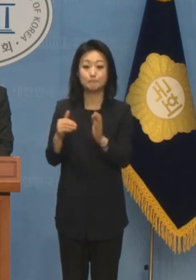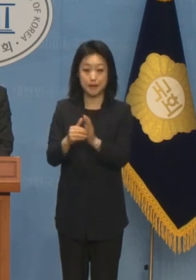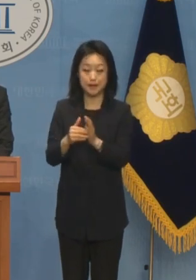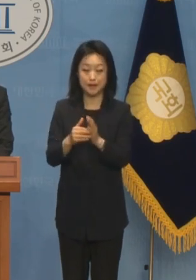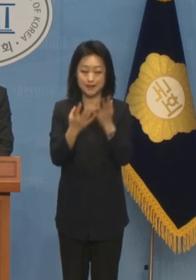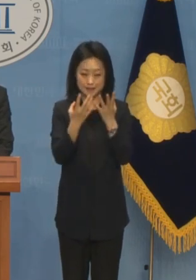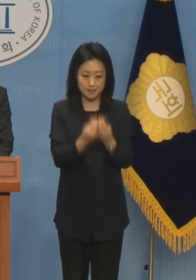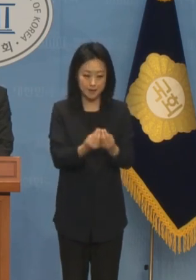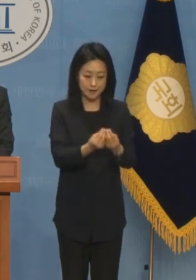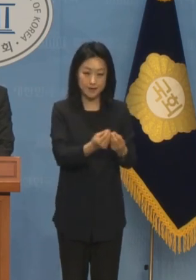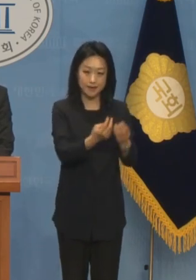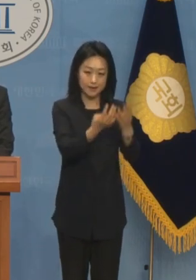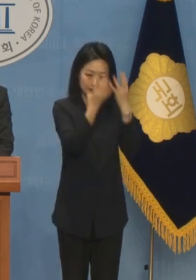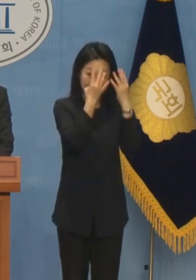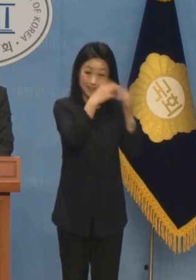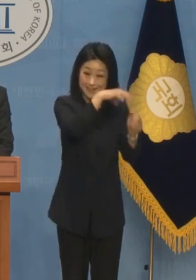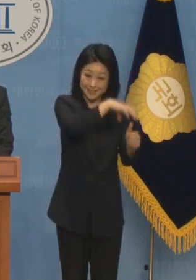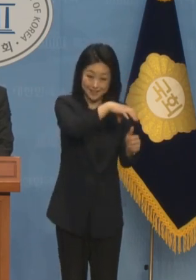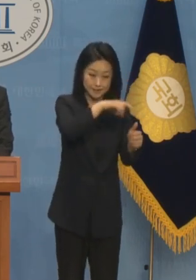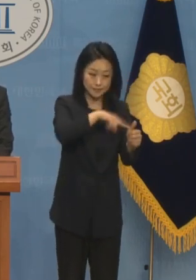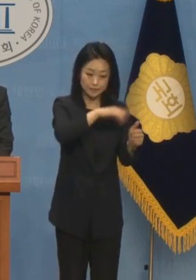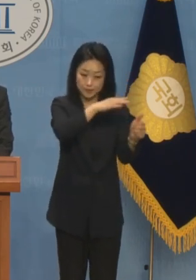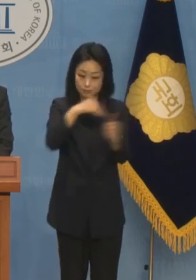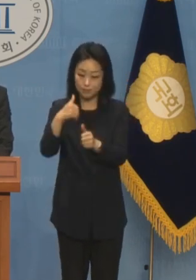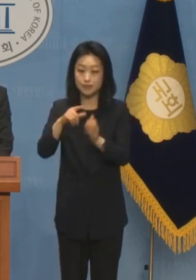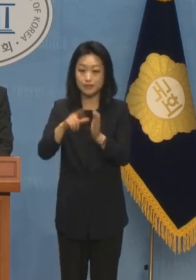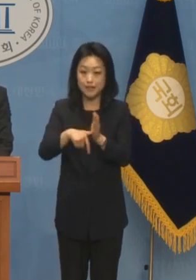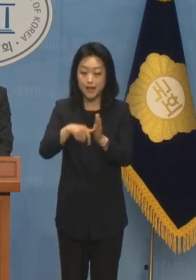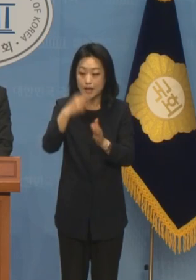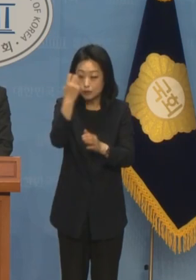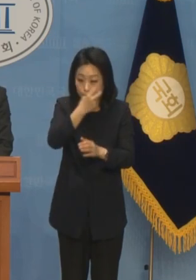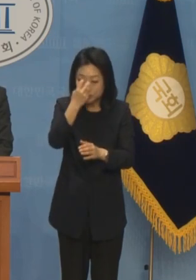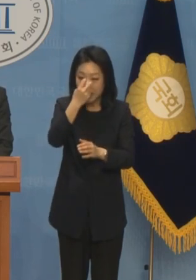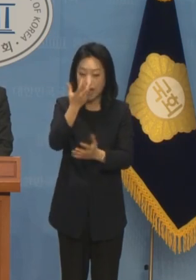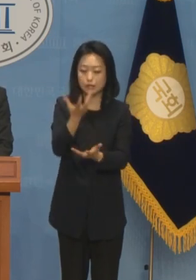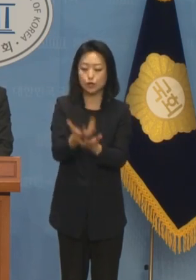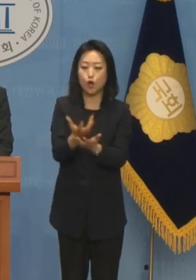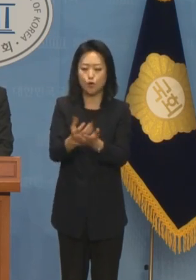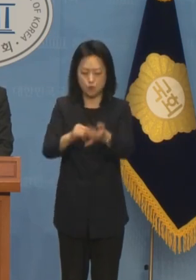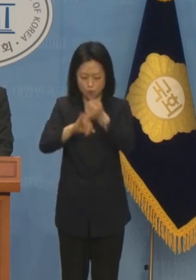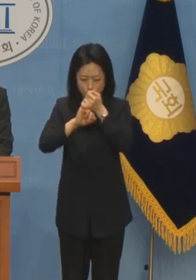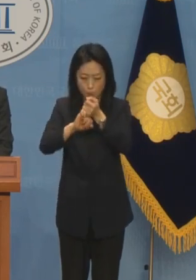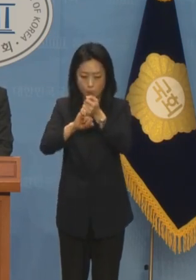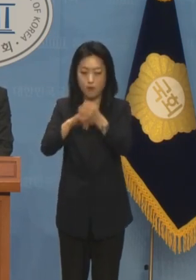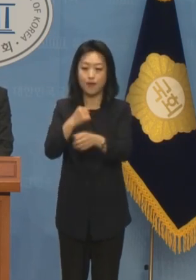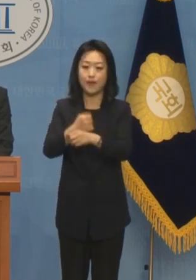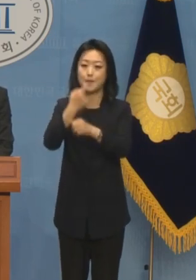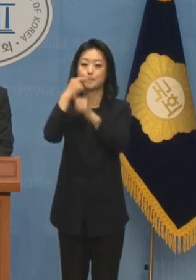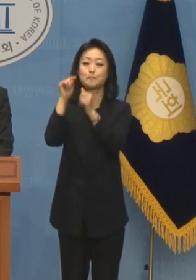수용자 조사 내용의 서면 작성을 의무화하겠다고 밝힌 바 있습니다.